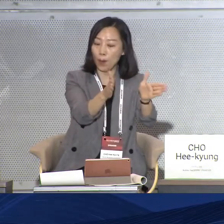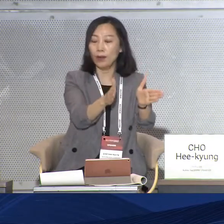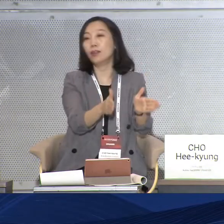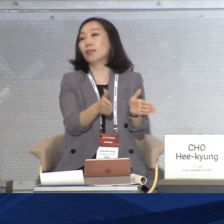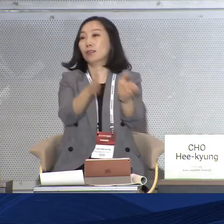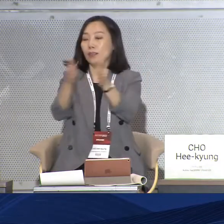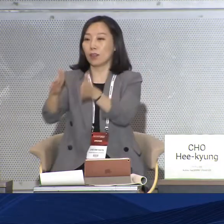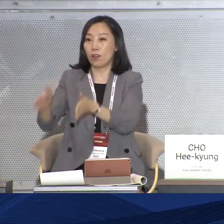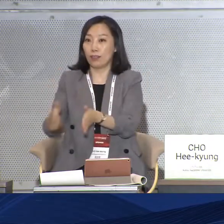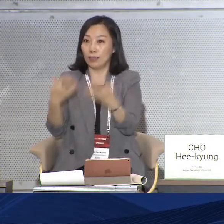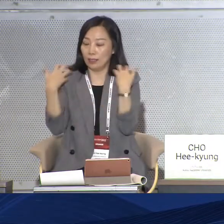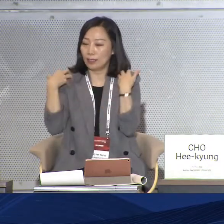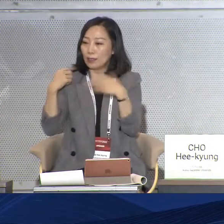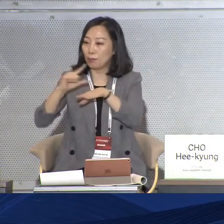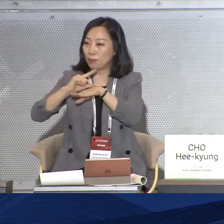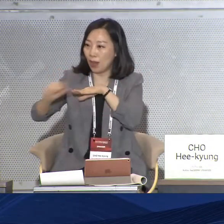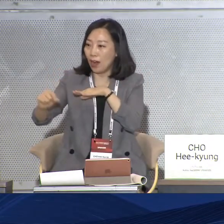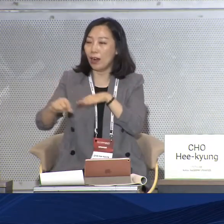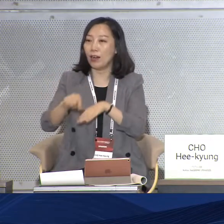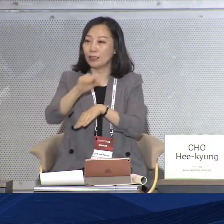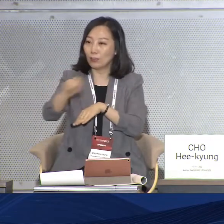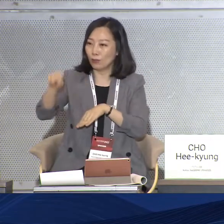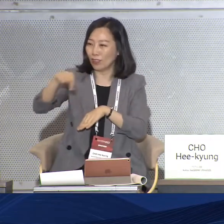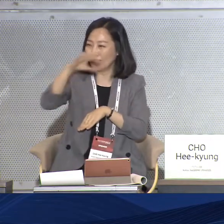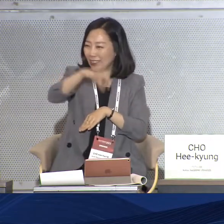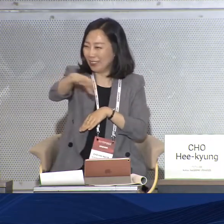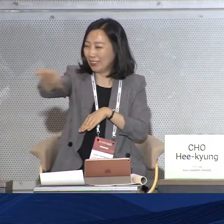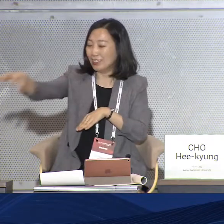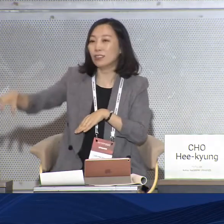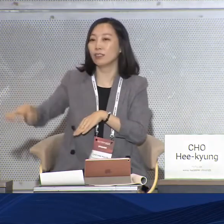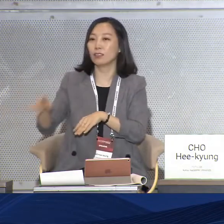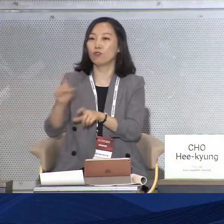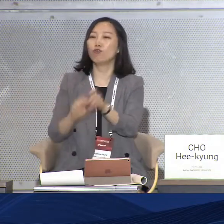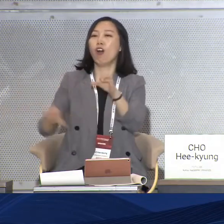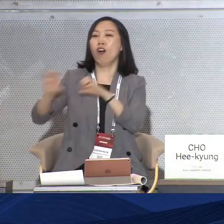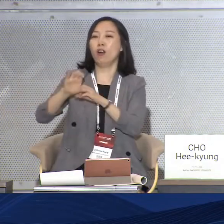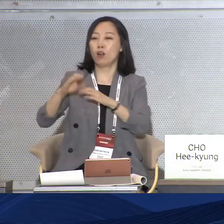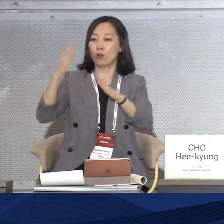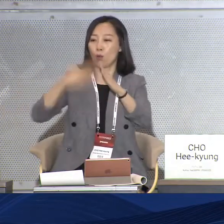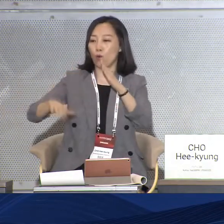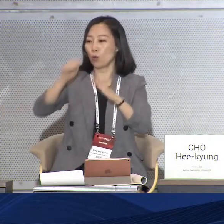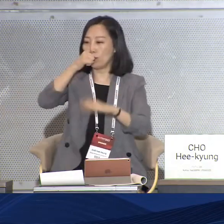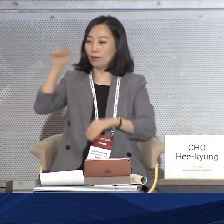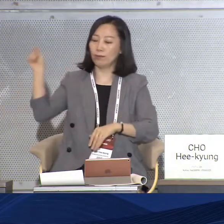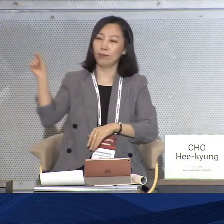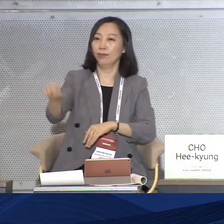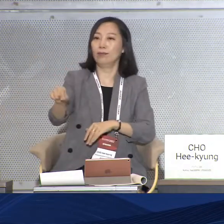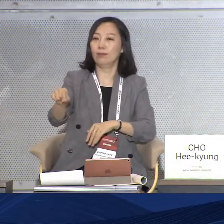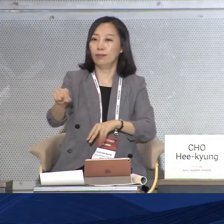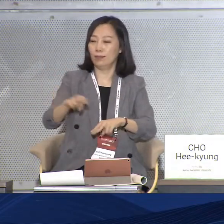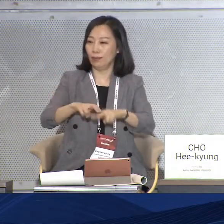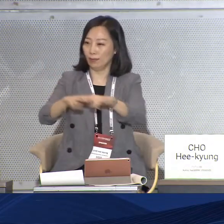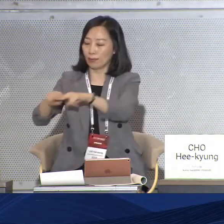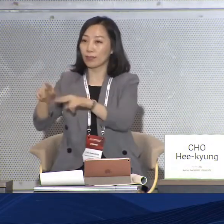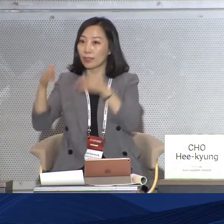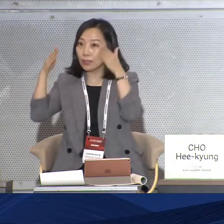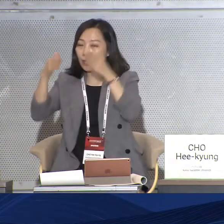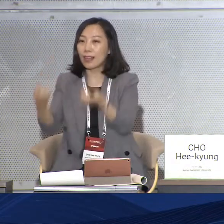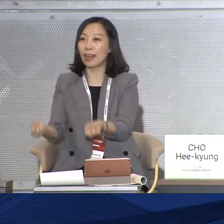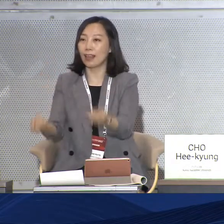센터의 역할과 또 지자체별 공적 수어통역사의